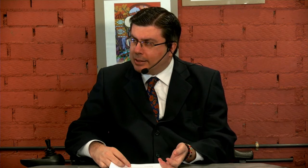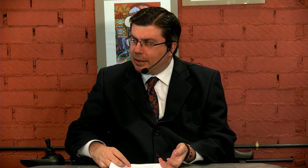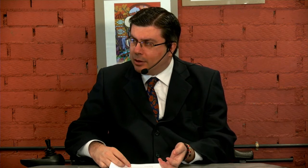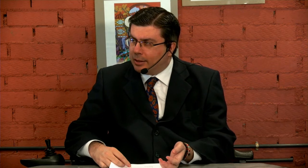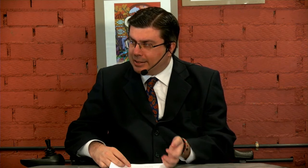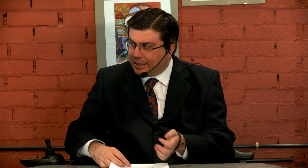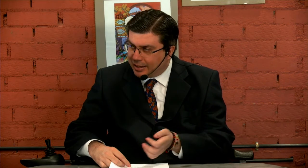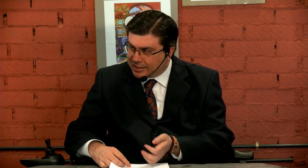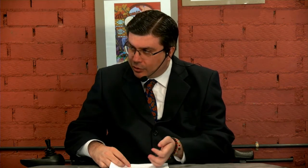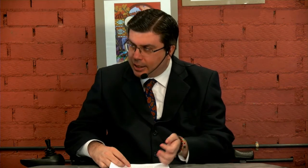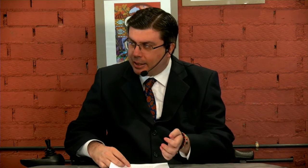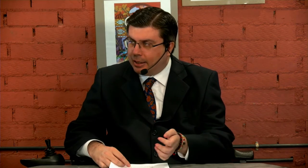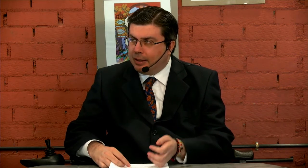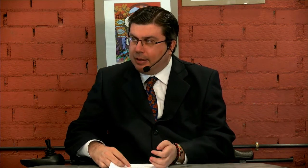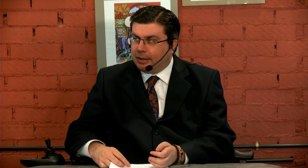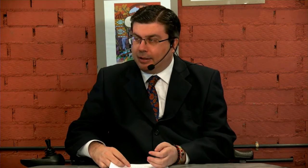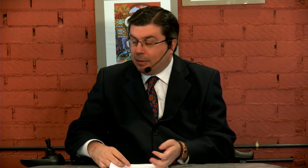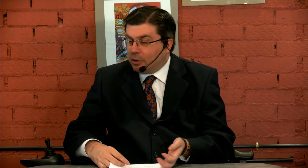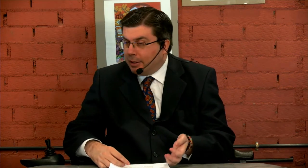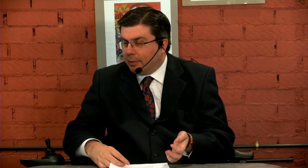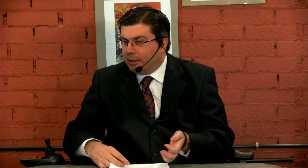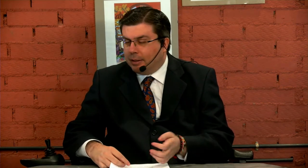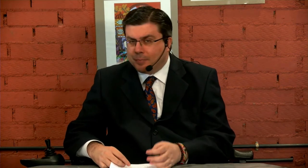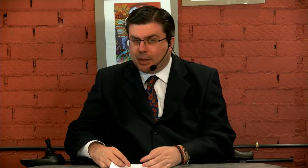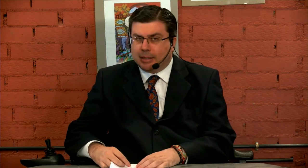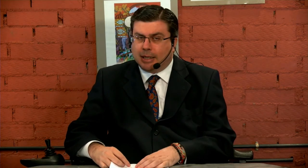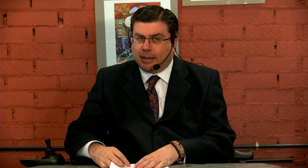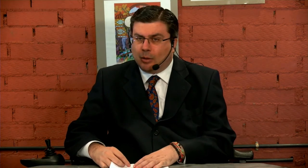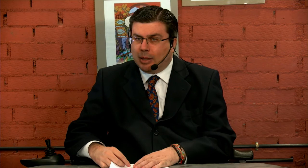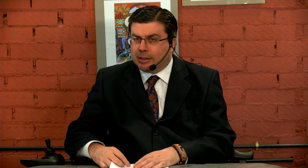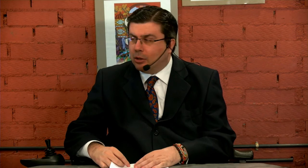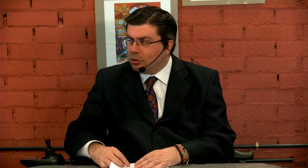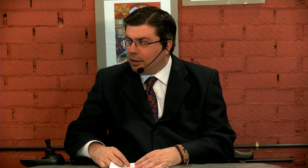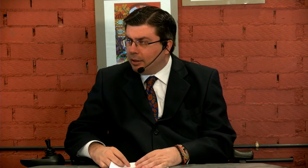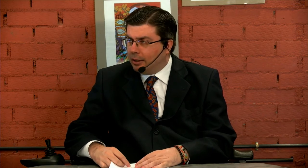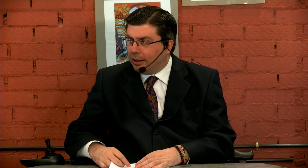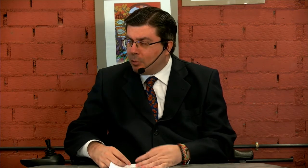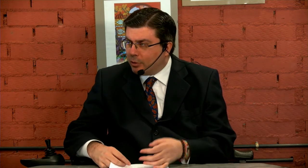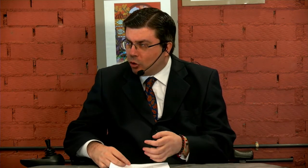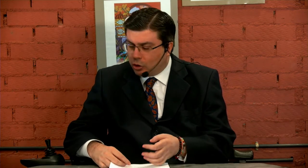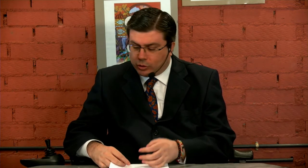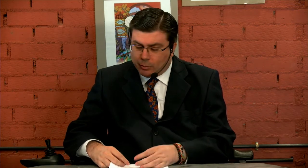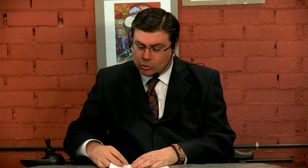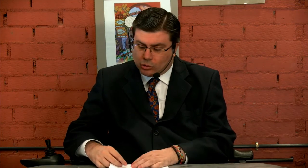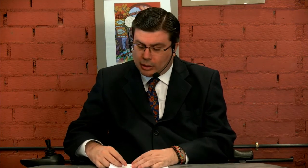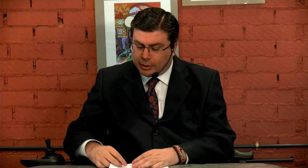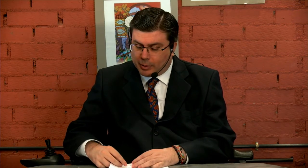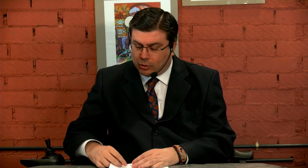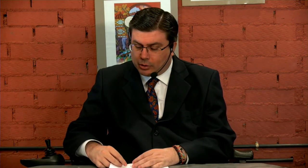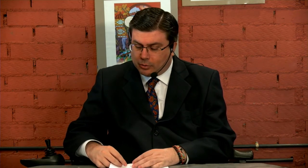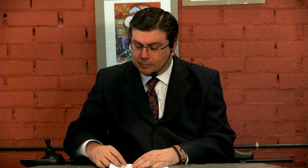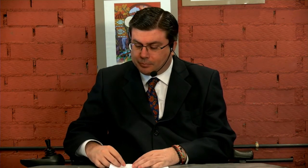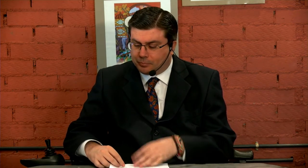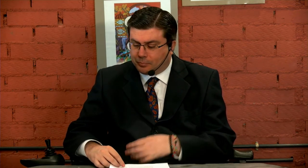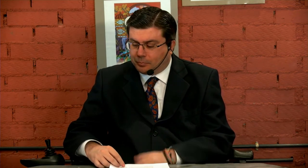futura legislación que se tiene que desarrollar, que digamos evidentemente es la ley de lengua de signos y en qué momento nos encontramos al respecto